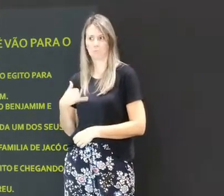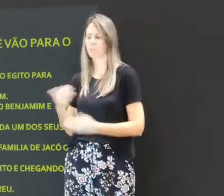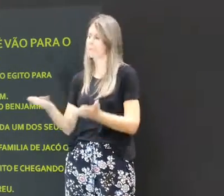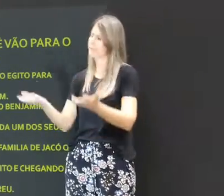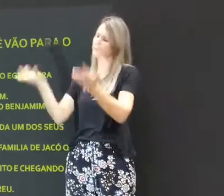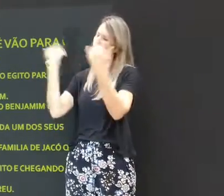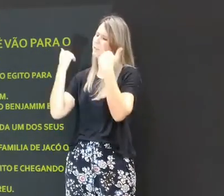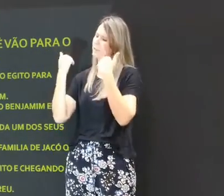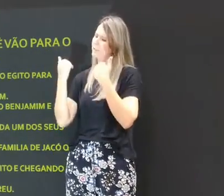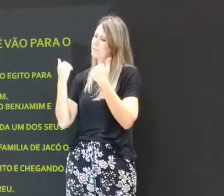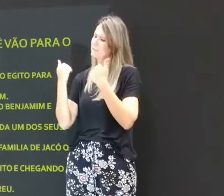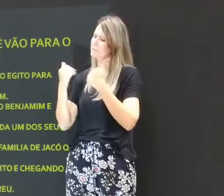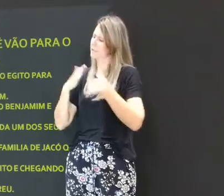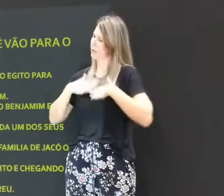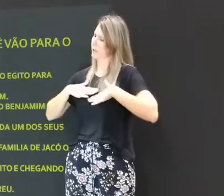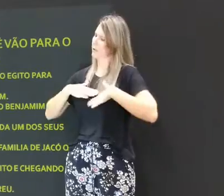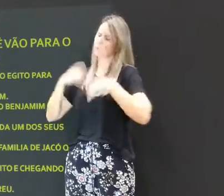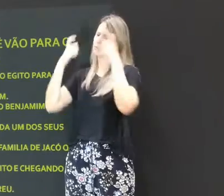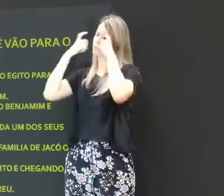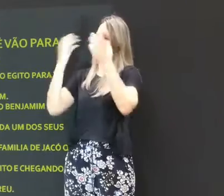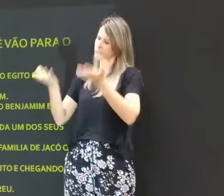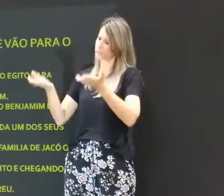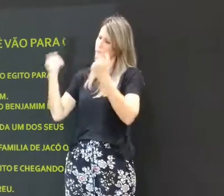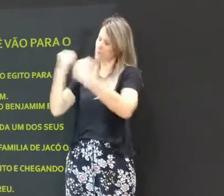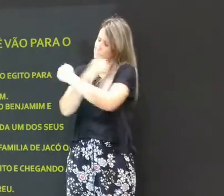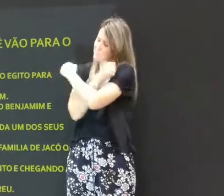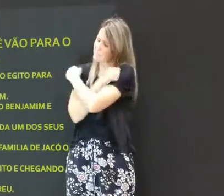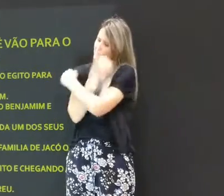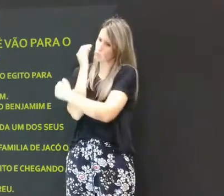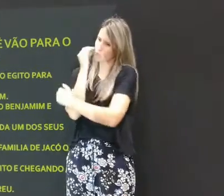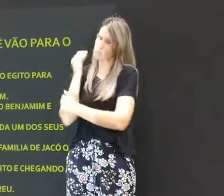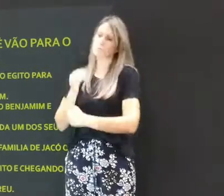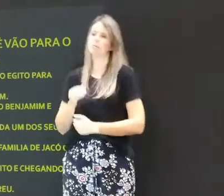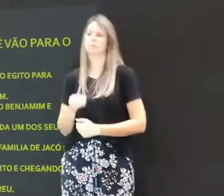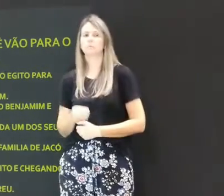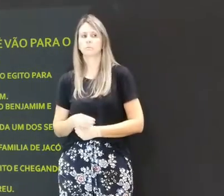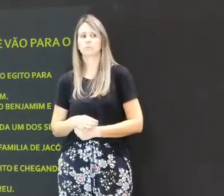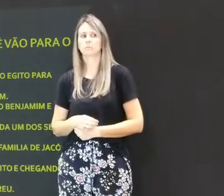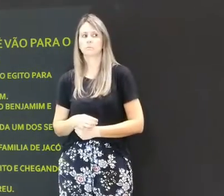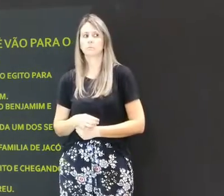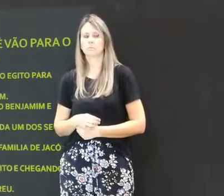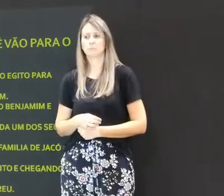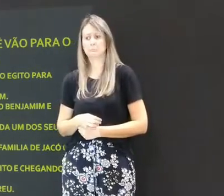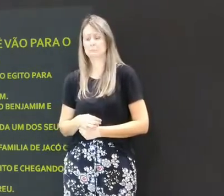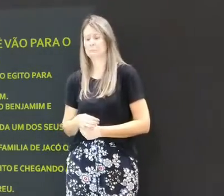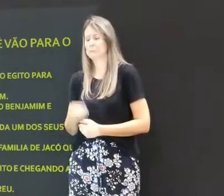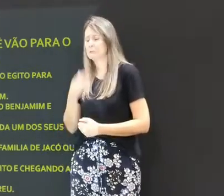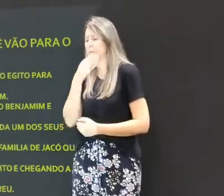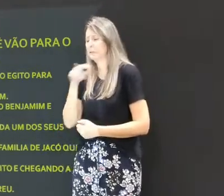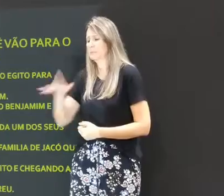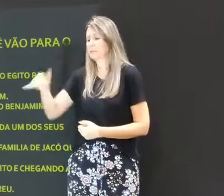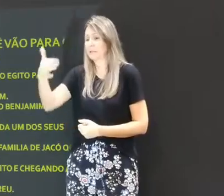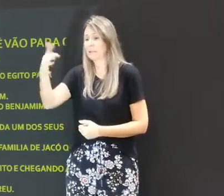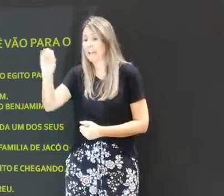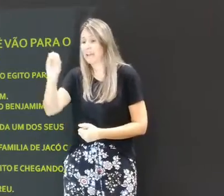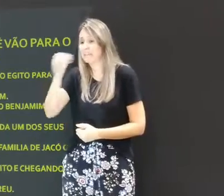venham, irmãos, venham. Calma, não se preocupem, pode vir. E se abraçaram também. E os irmãos, né, reconheceram.